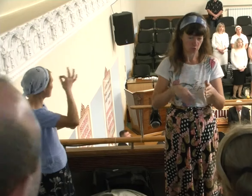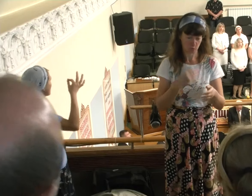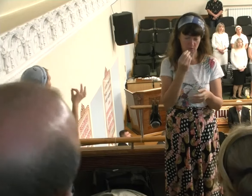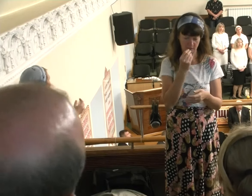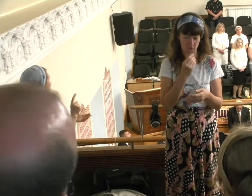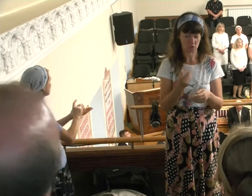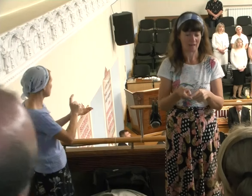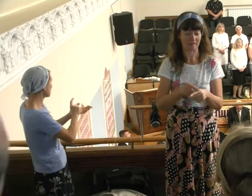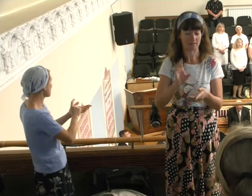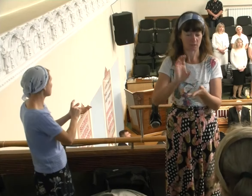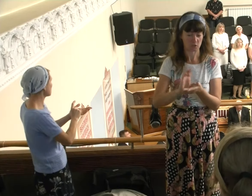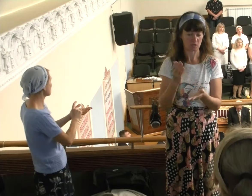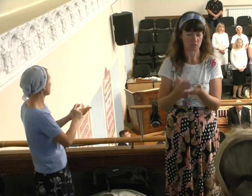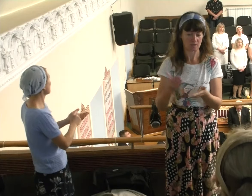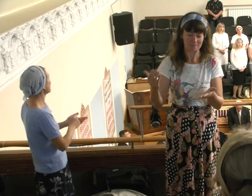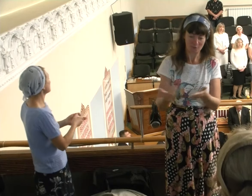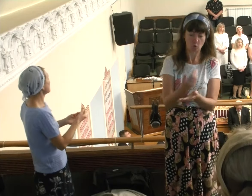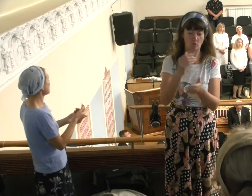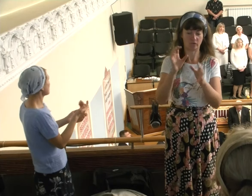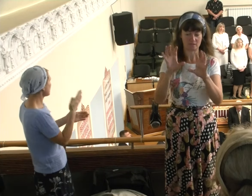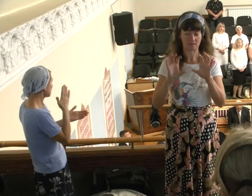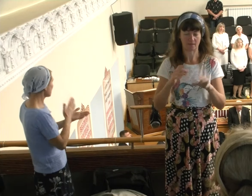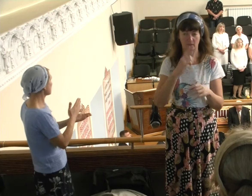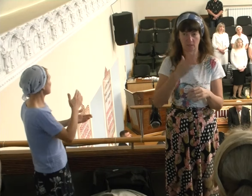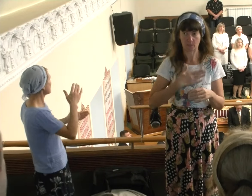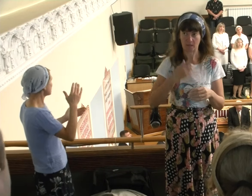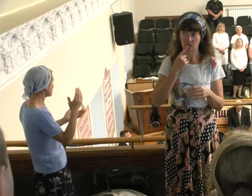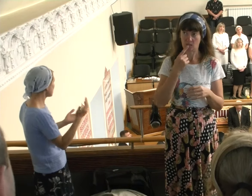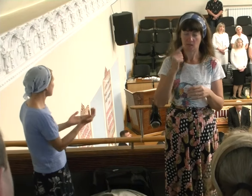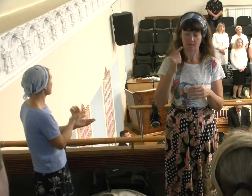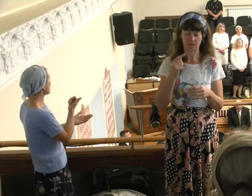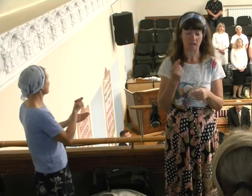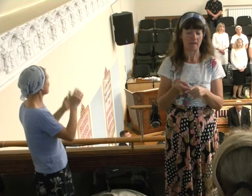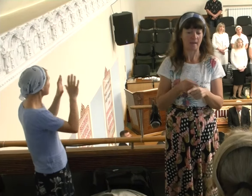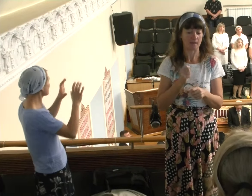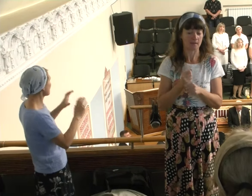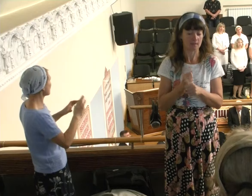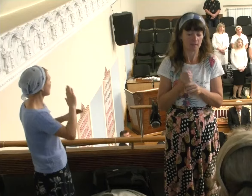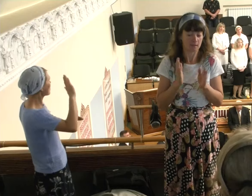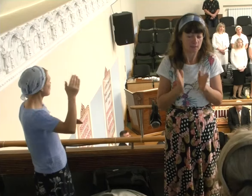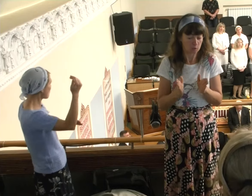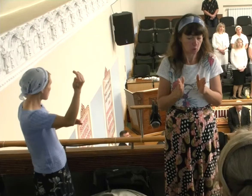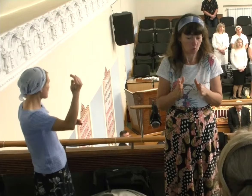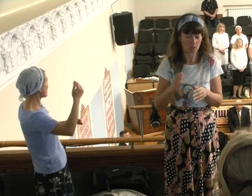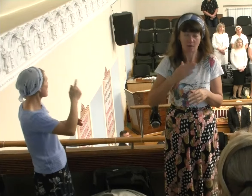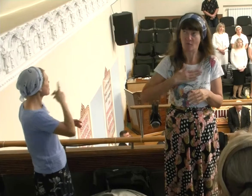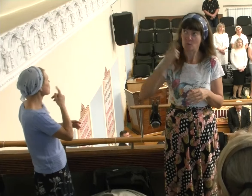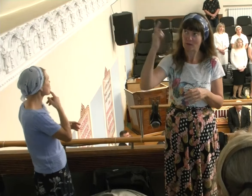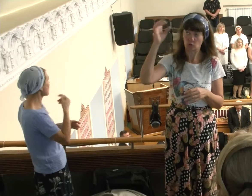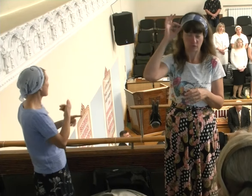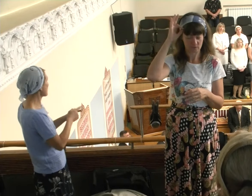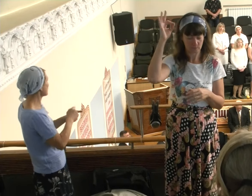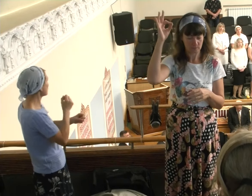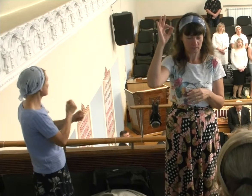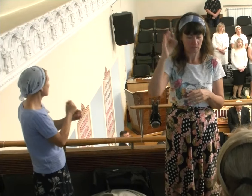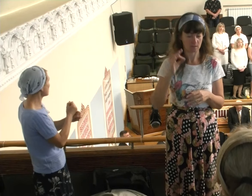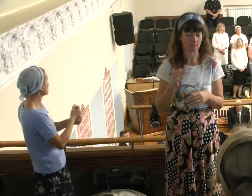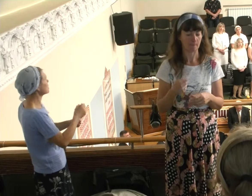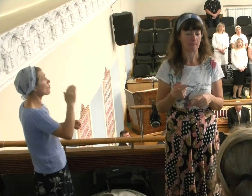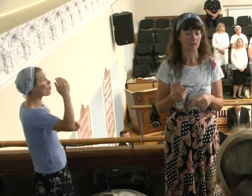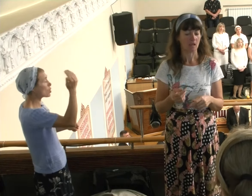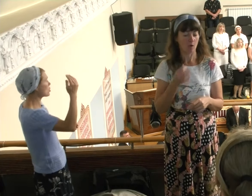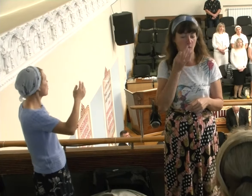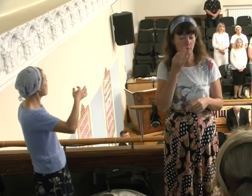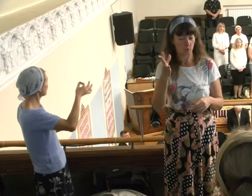чаша есть новый завет моей крови. Сие творите, когда только будете пить мое воспоминание. Ибо